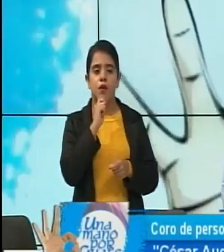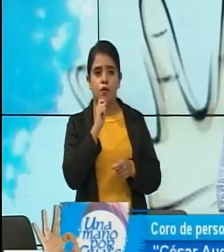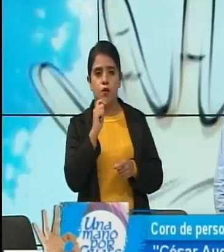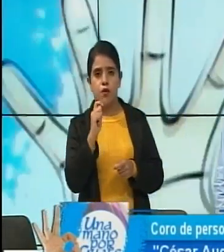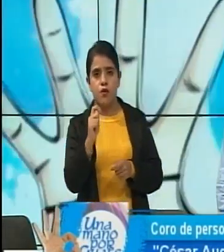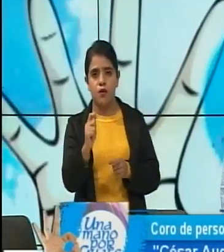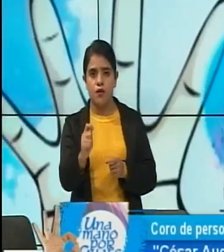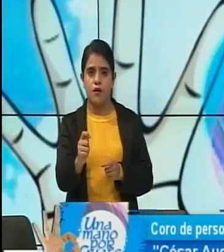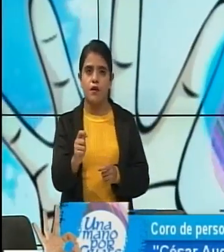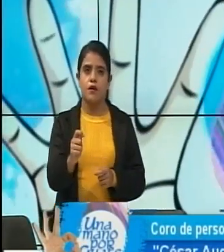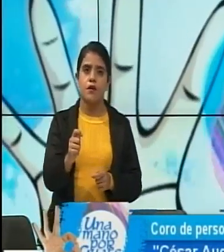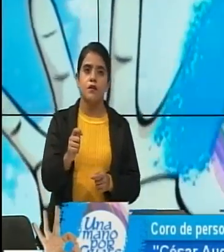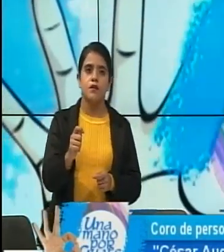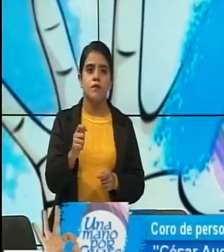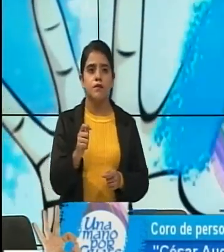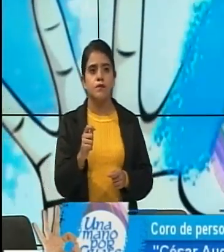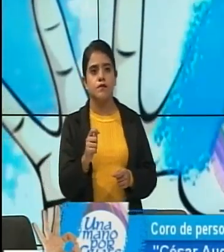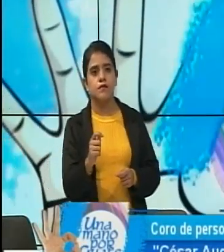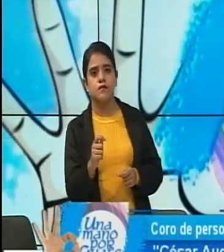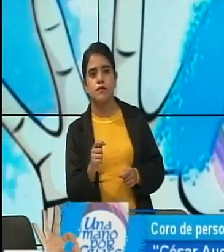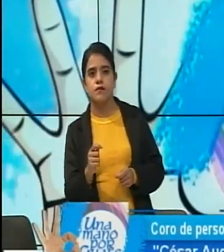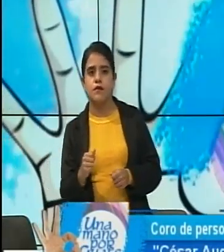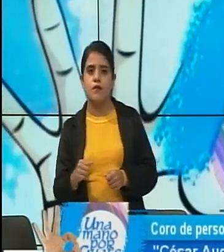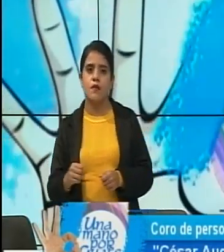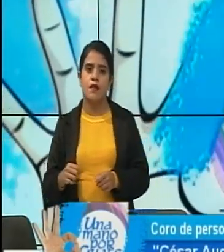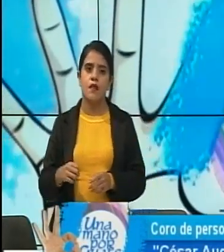días el sol brillará.